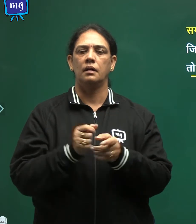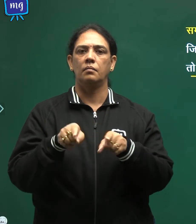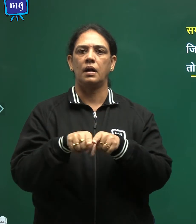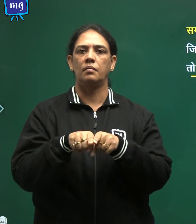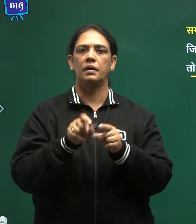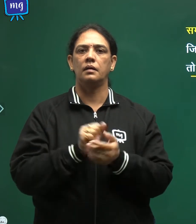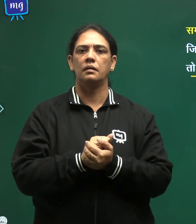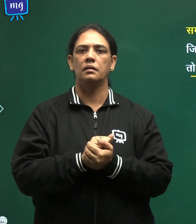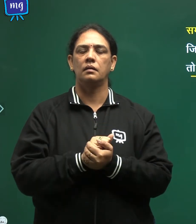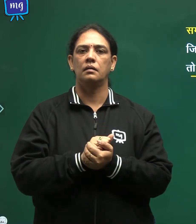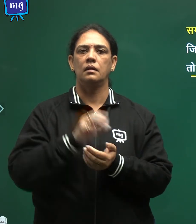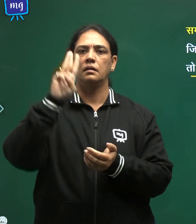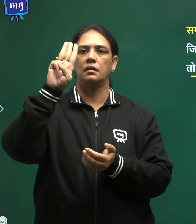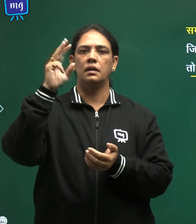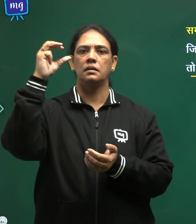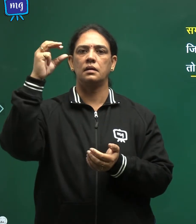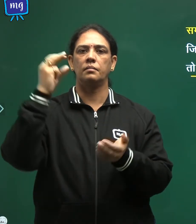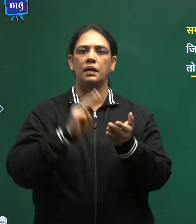बराबर 3 सेमी,